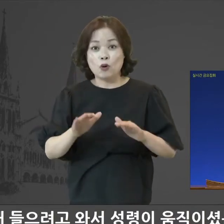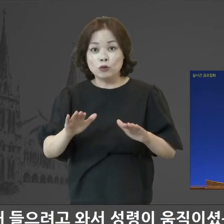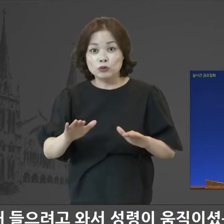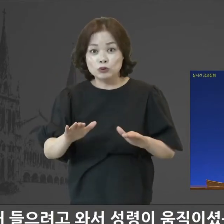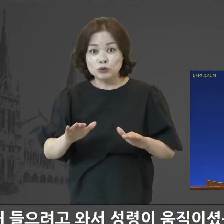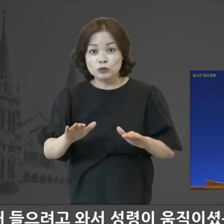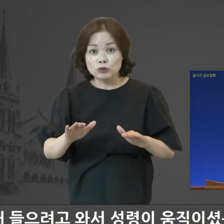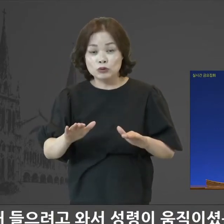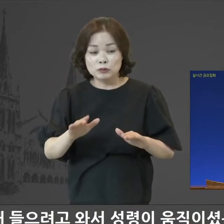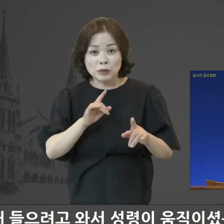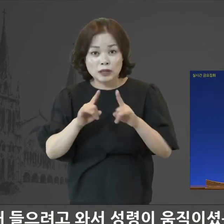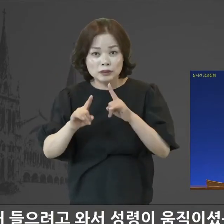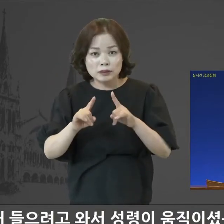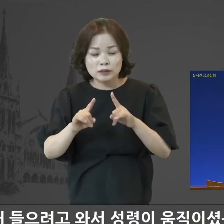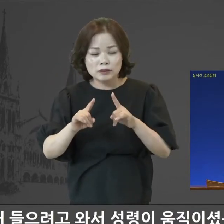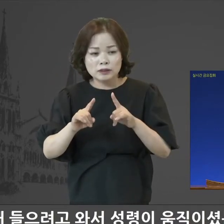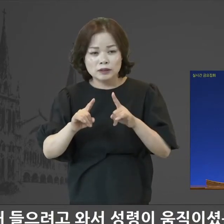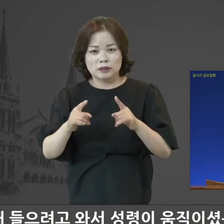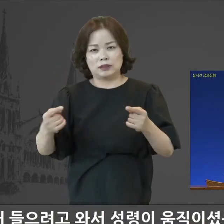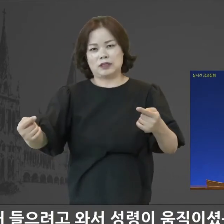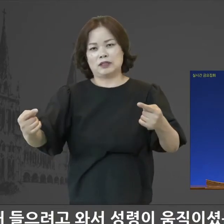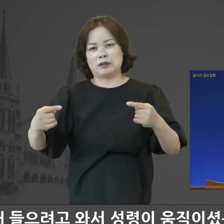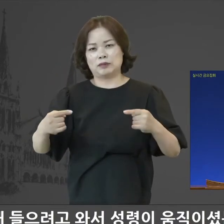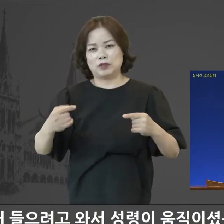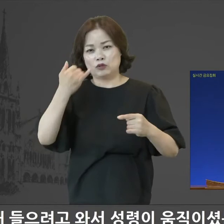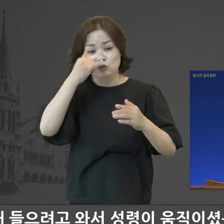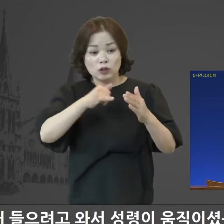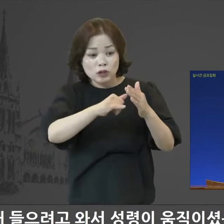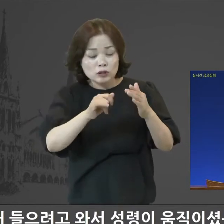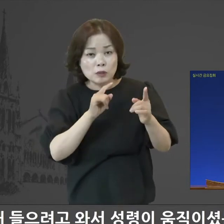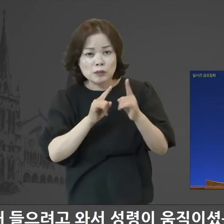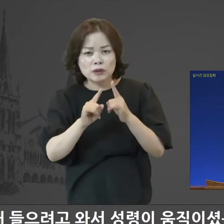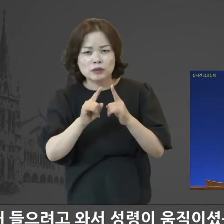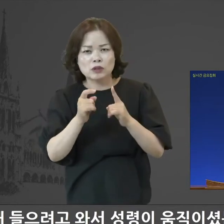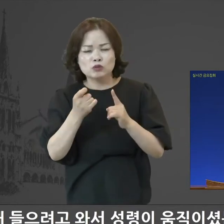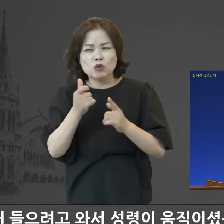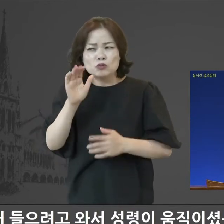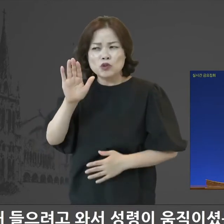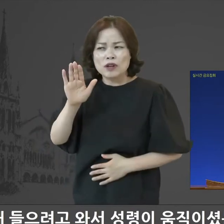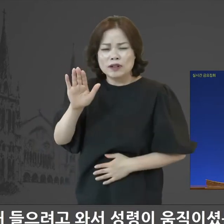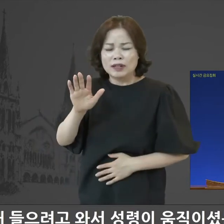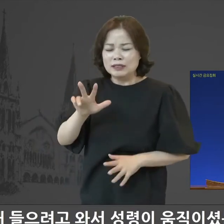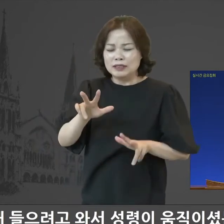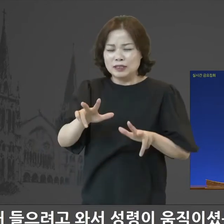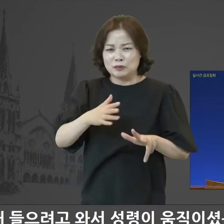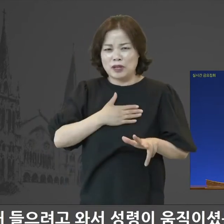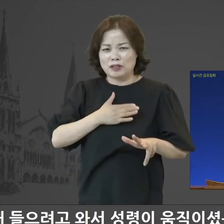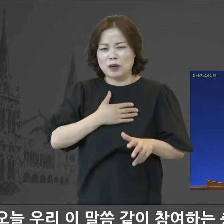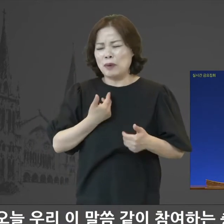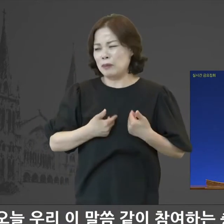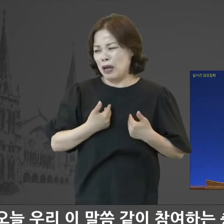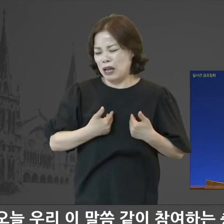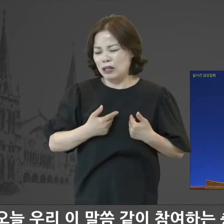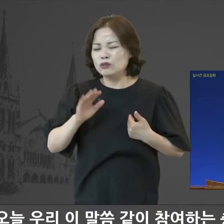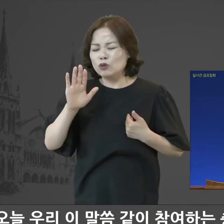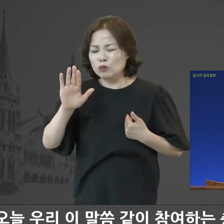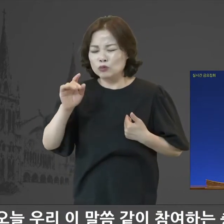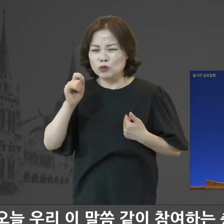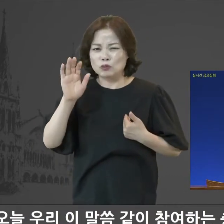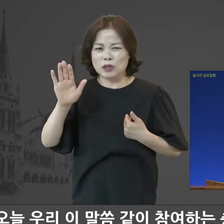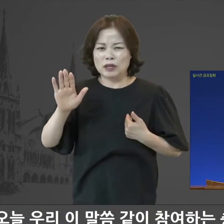우리 이 말씀 같이 참여하고 있는 충현의 가족 중에도 이런 말씀이 있다면 조금 후에. 지금은 내가 좀 너무 바쁘고요. 조금